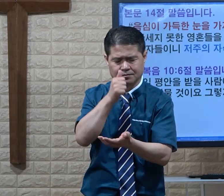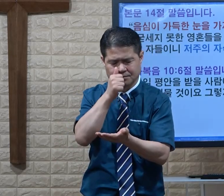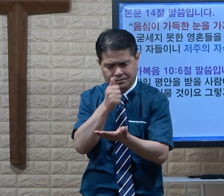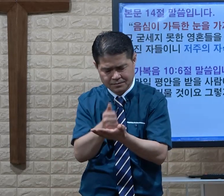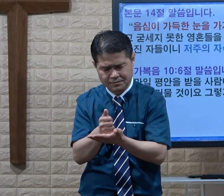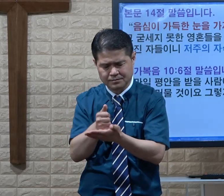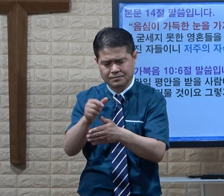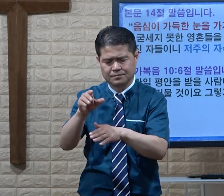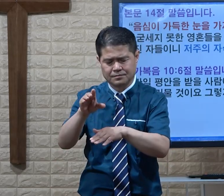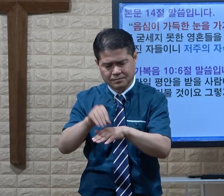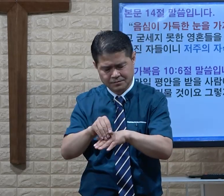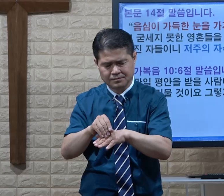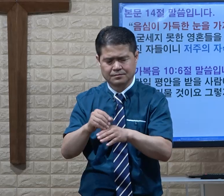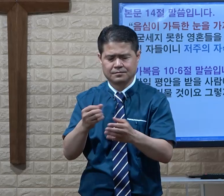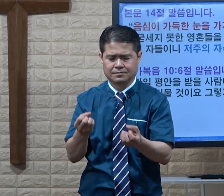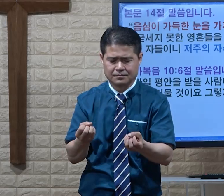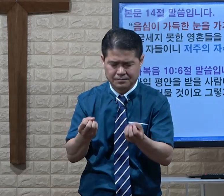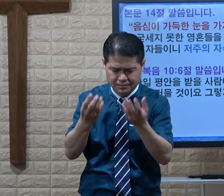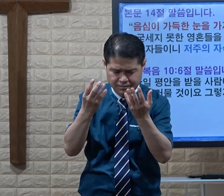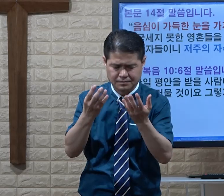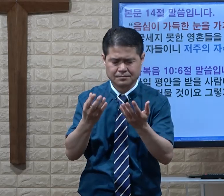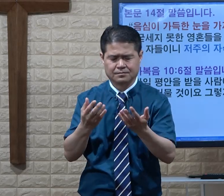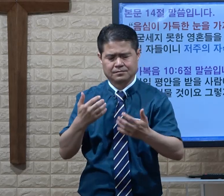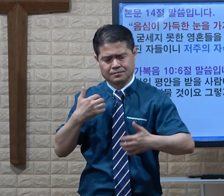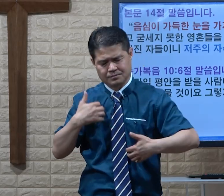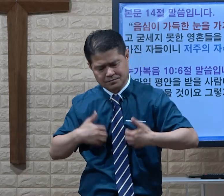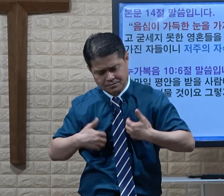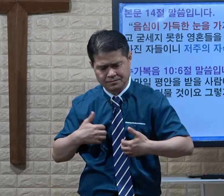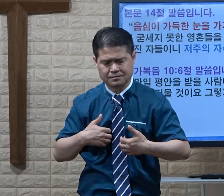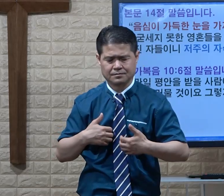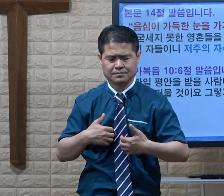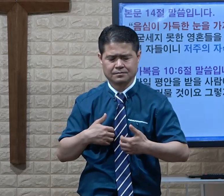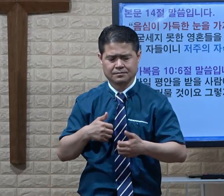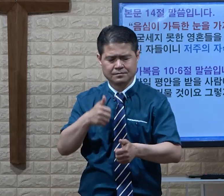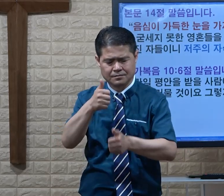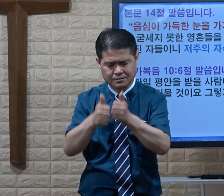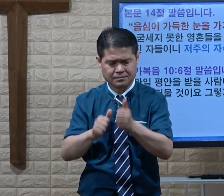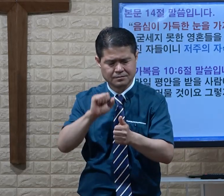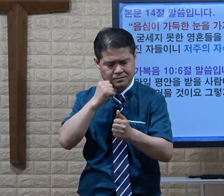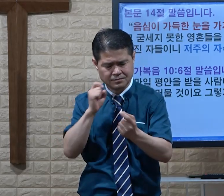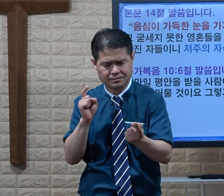악의 유혹에도 우리가 죄를 답습하며